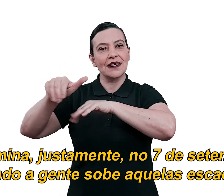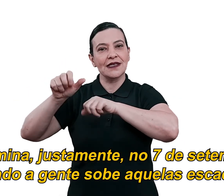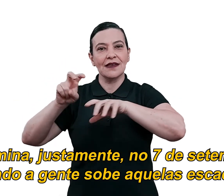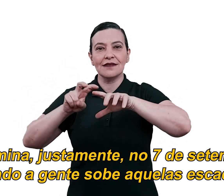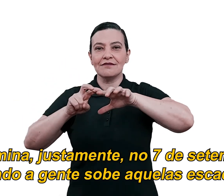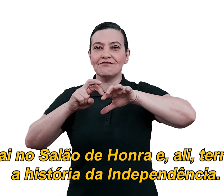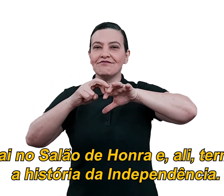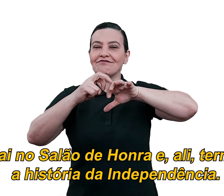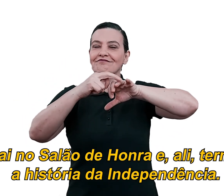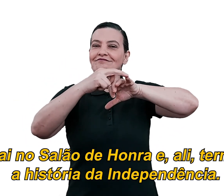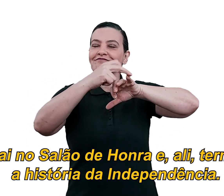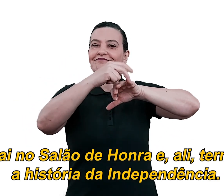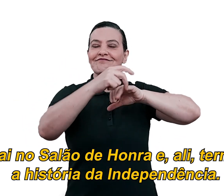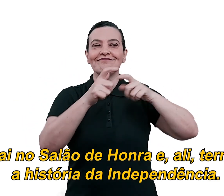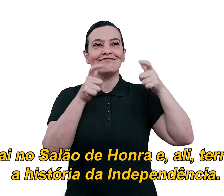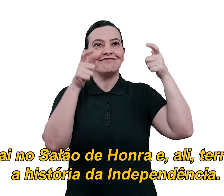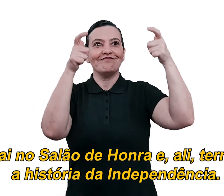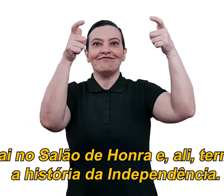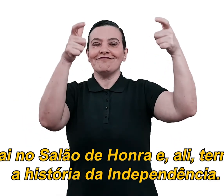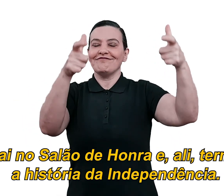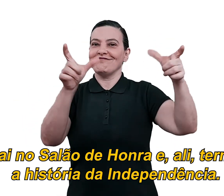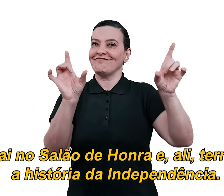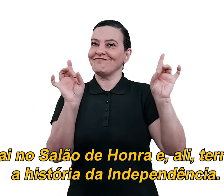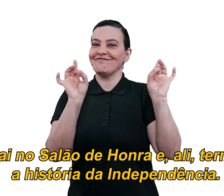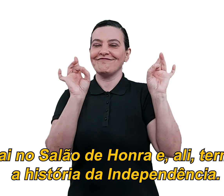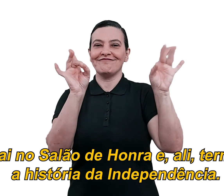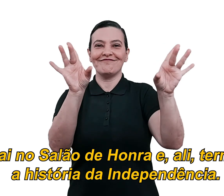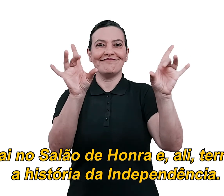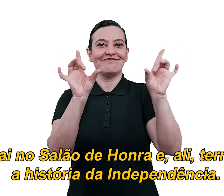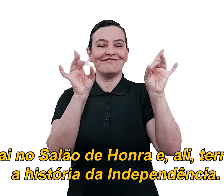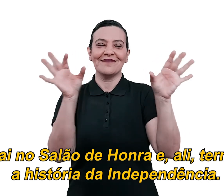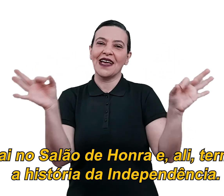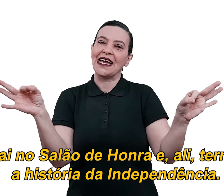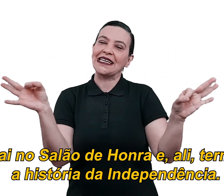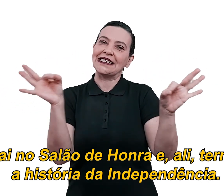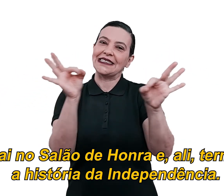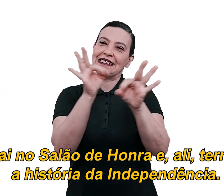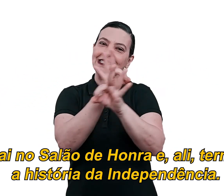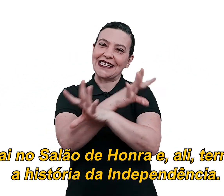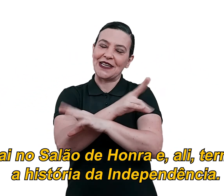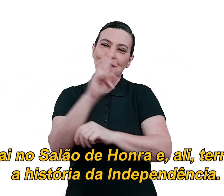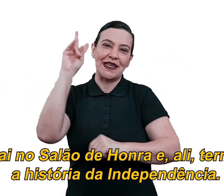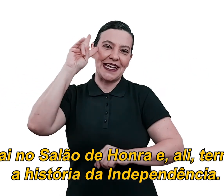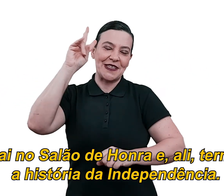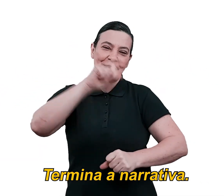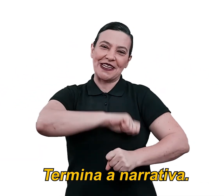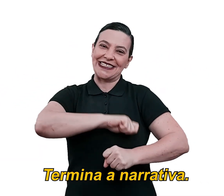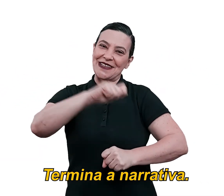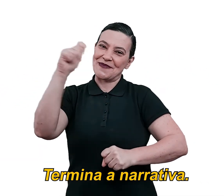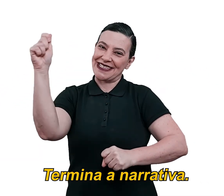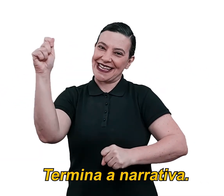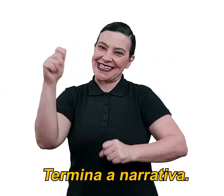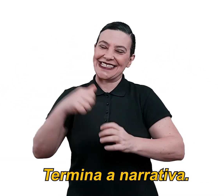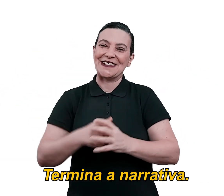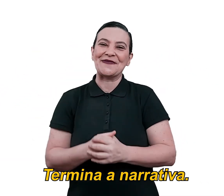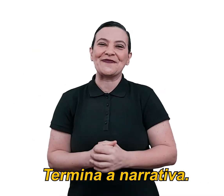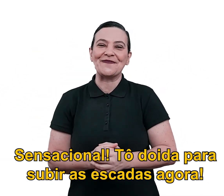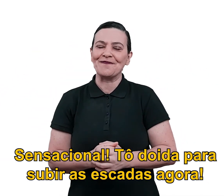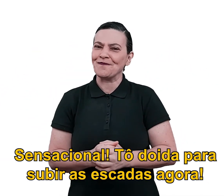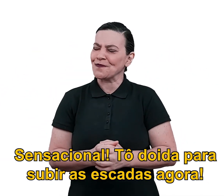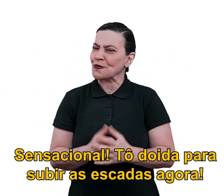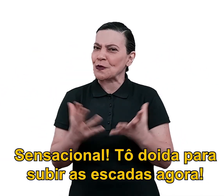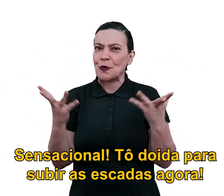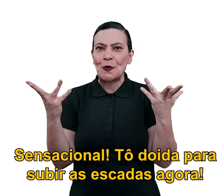aquelas escadarias, né? E cai no Salão de Honra, e ali termina a história da independência, né? Termina a narrativa.